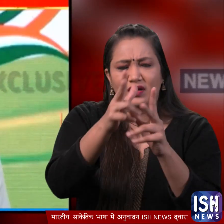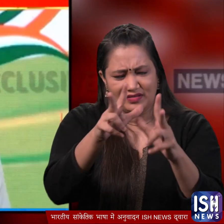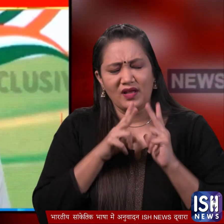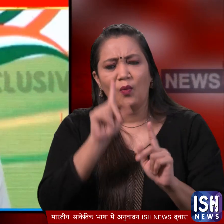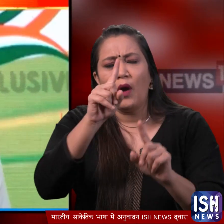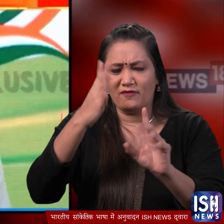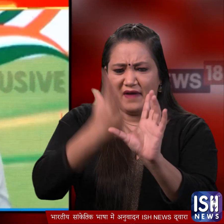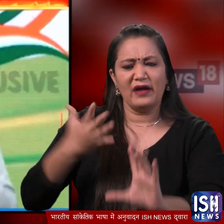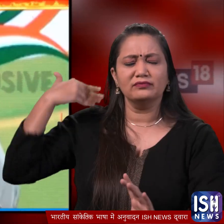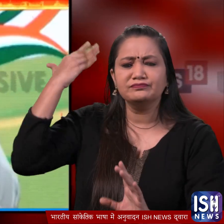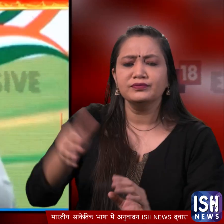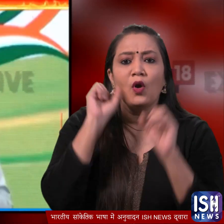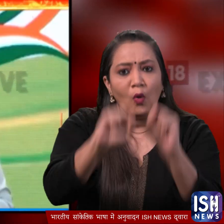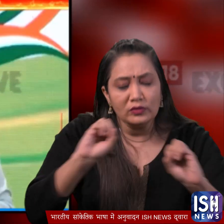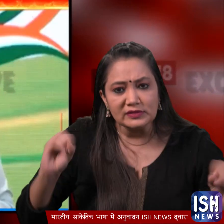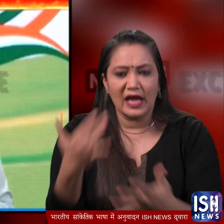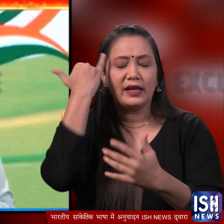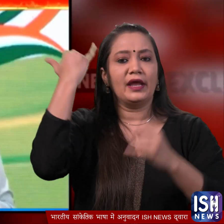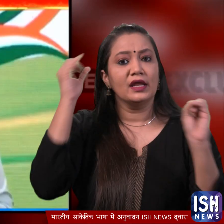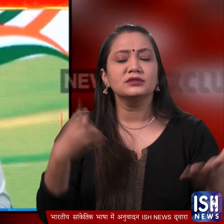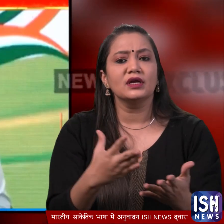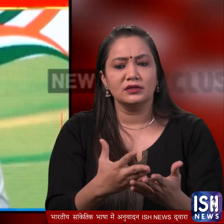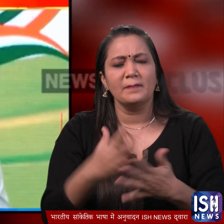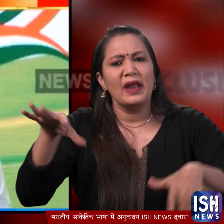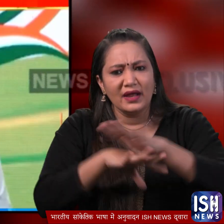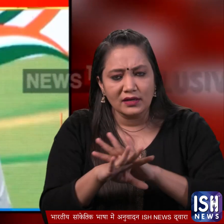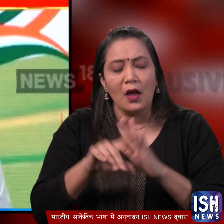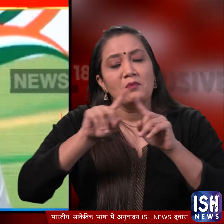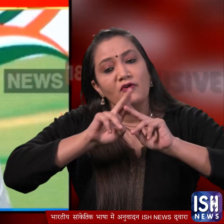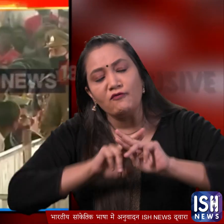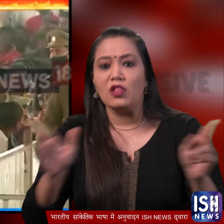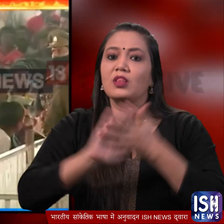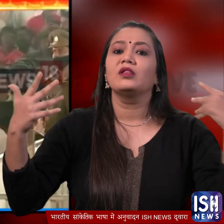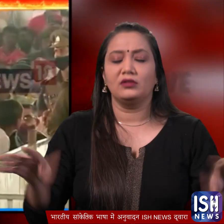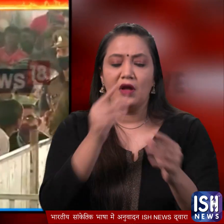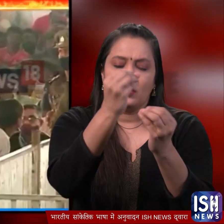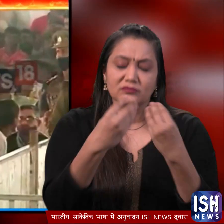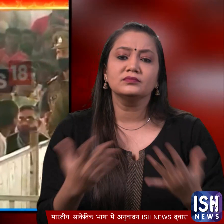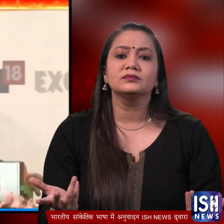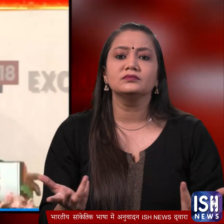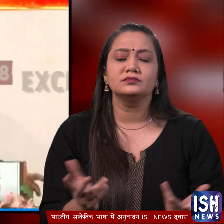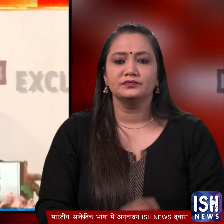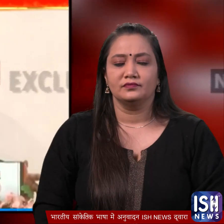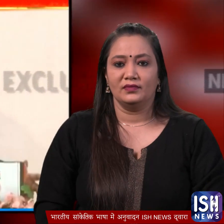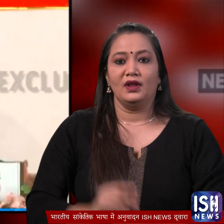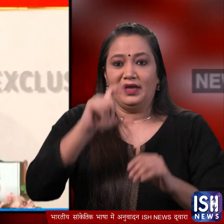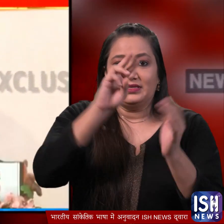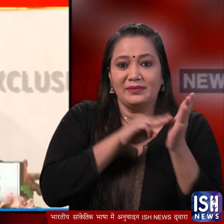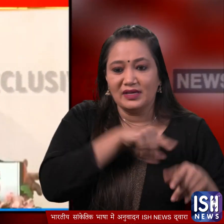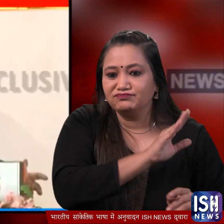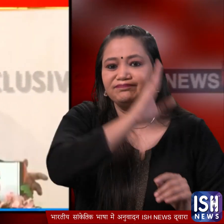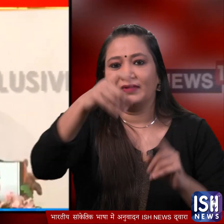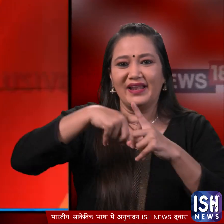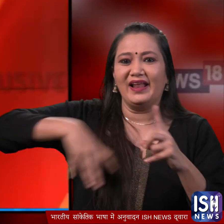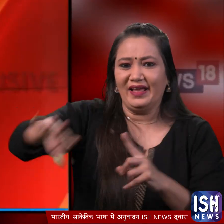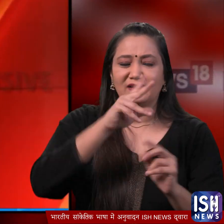जो पिछले 5 साल में उन्होंने सोची हो और पूरा उसको कंप्लीट कर लिया। जाहिर है मुख्यमंत्री के कैराना दौरे पर सियासत